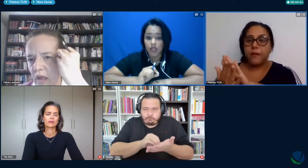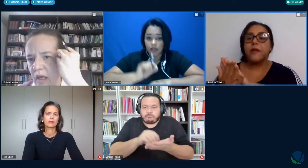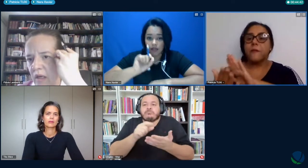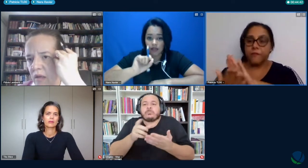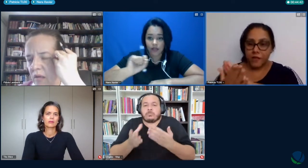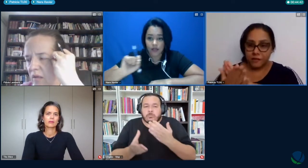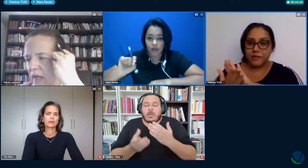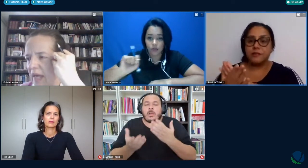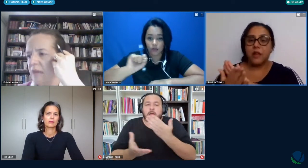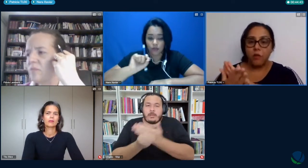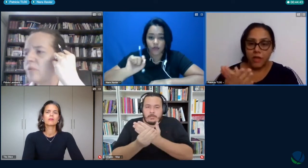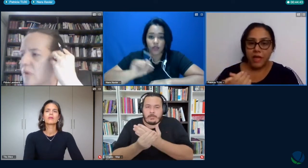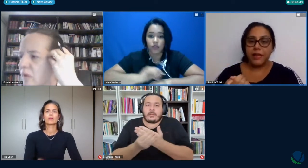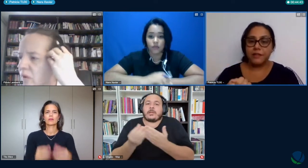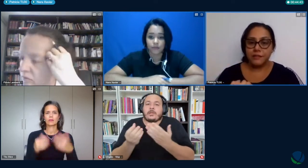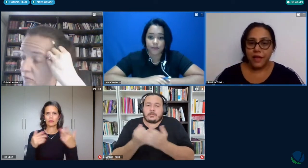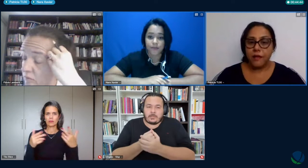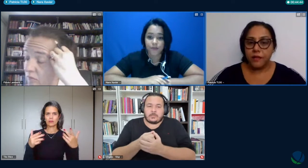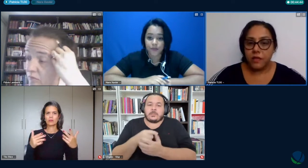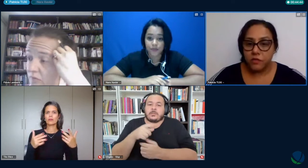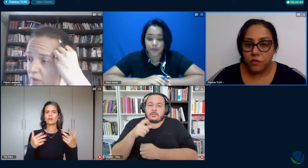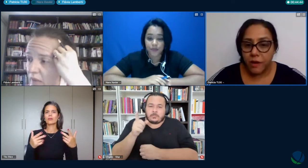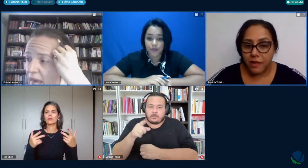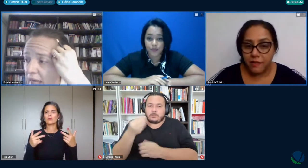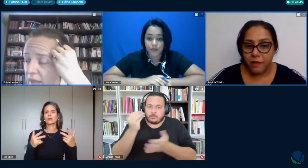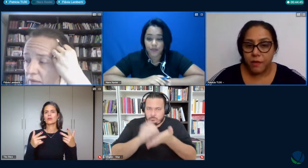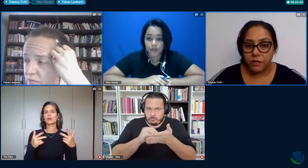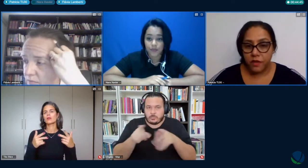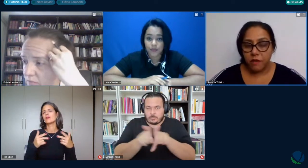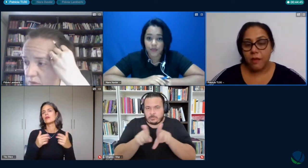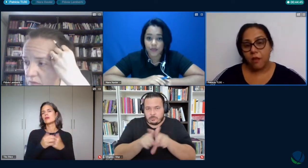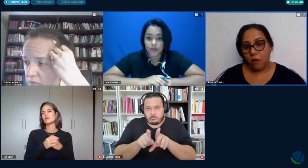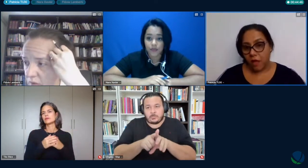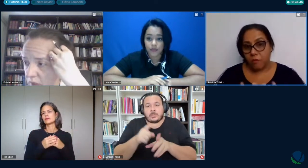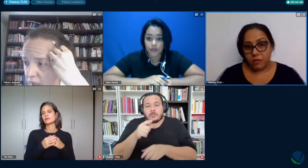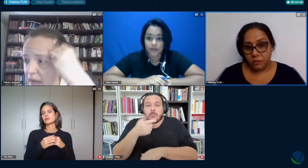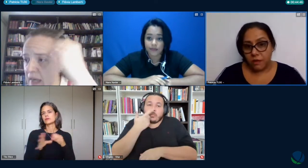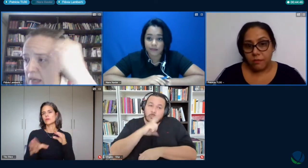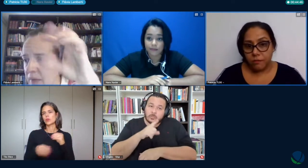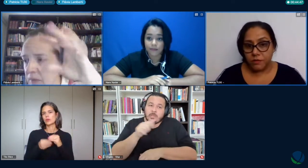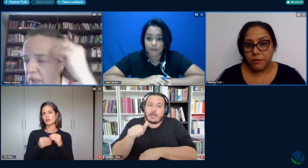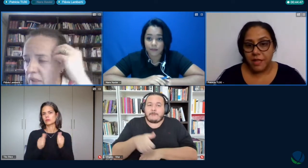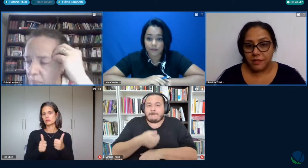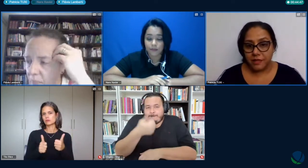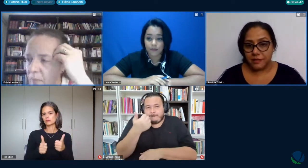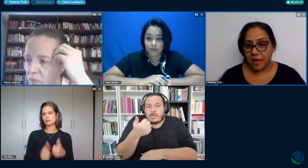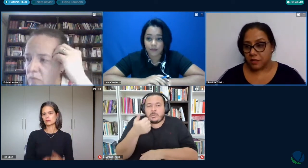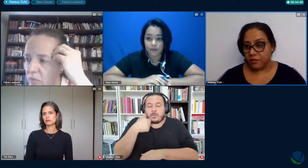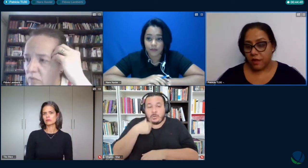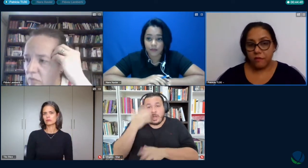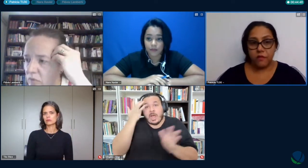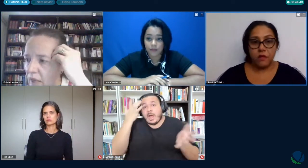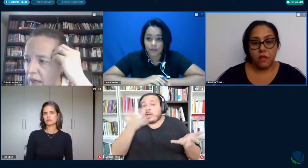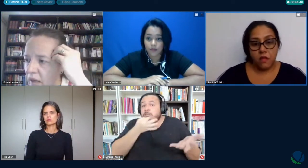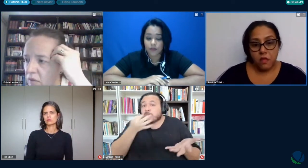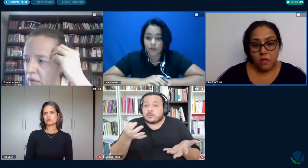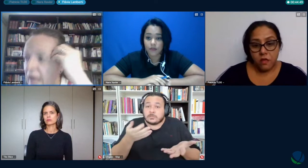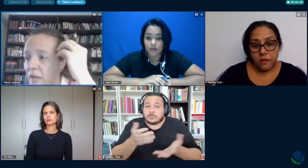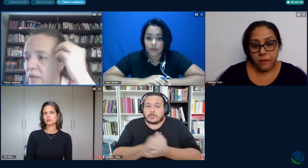Transcrição, né? Transcrição e anexar isso para que, de repente, fique melhor. É uma possibilidade. O que você acha,